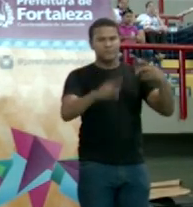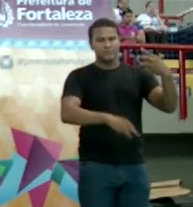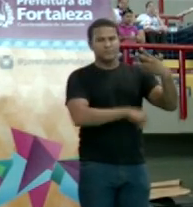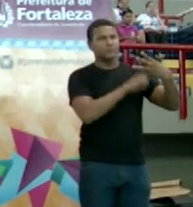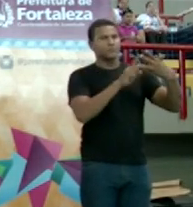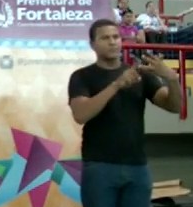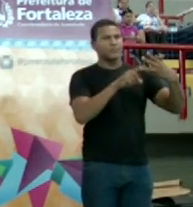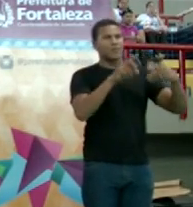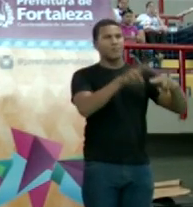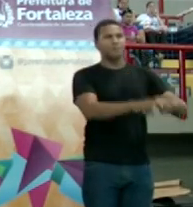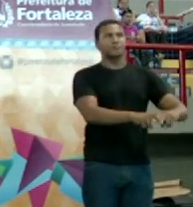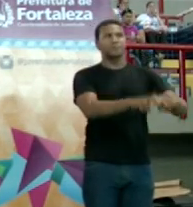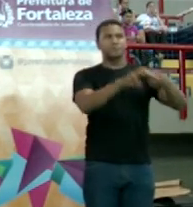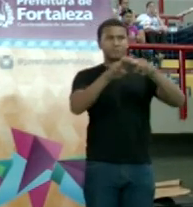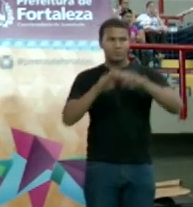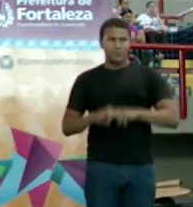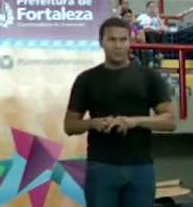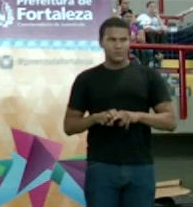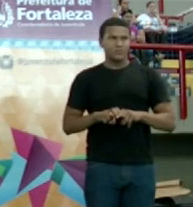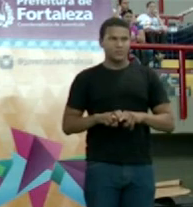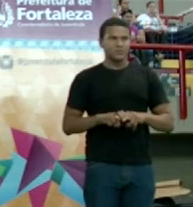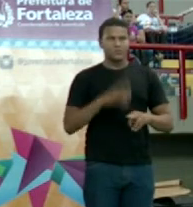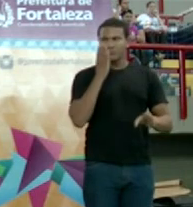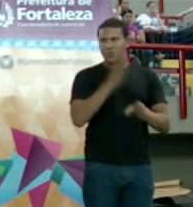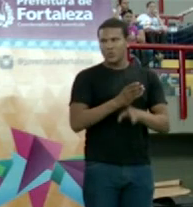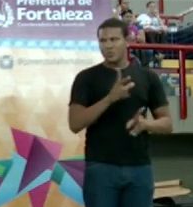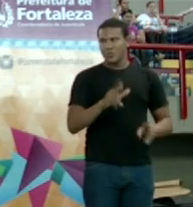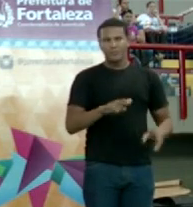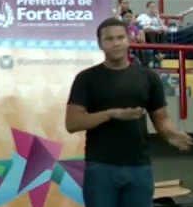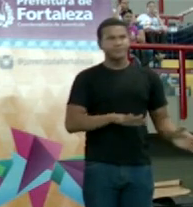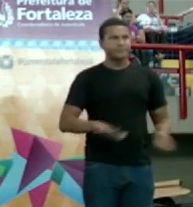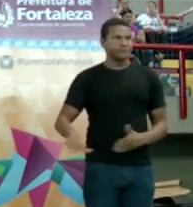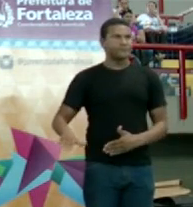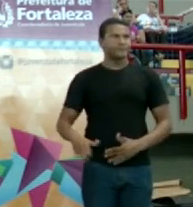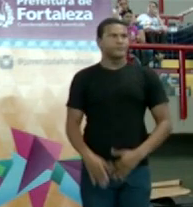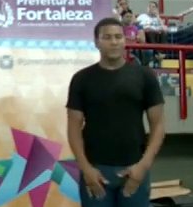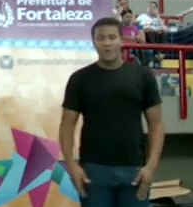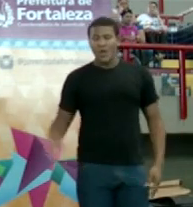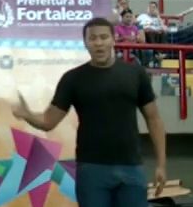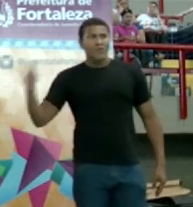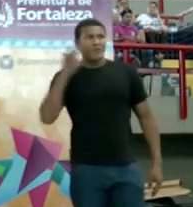assunto. Outra opinião. É correto utilizar-se